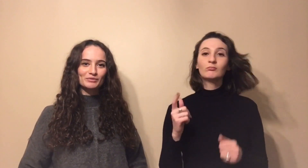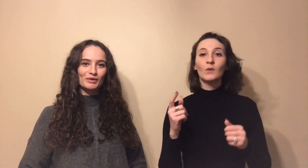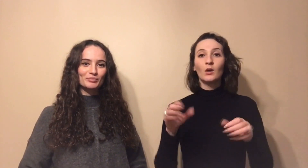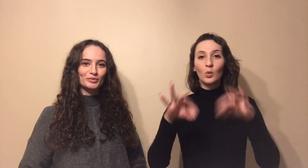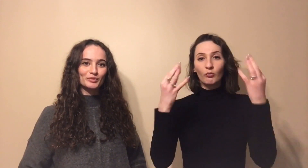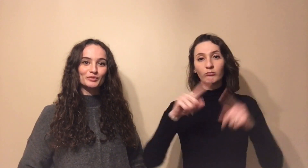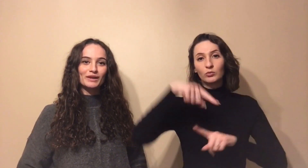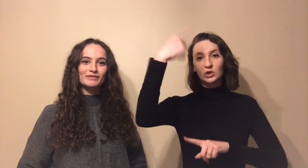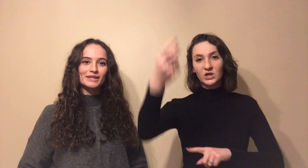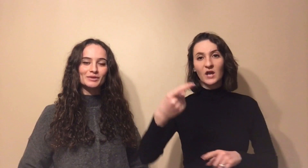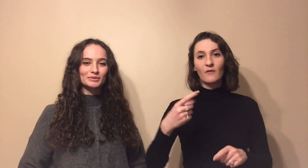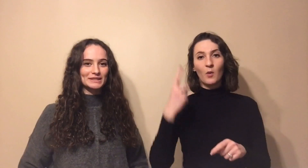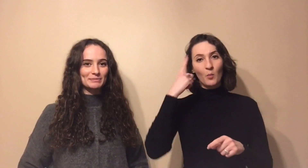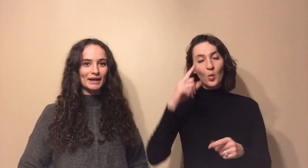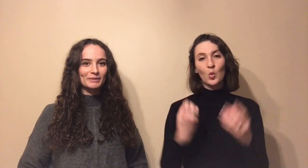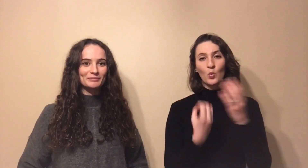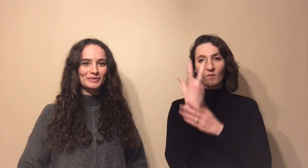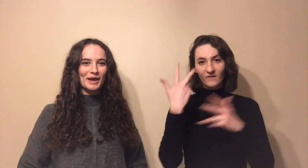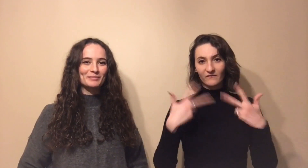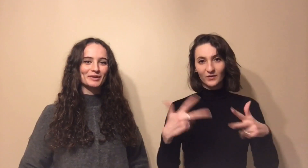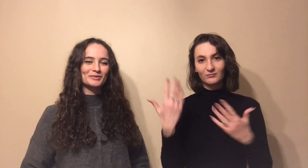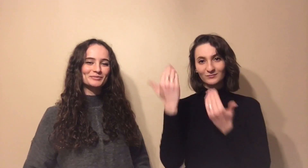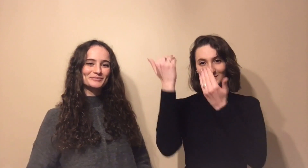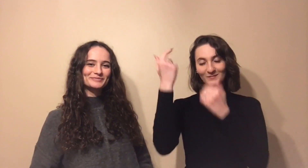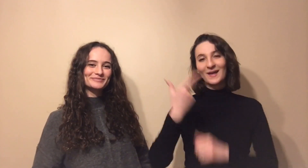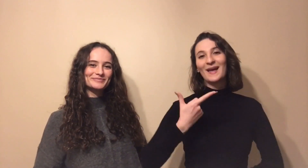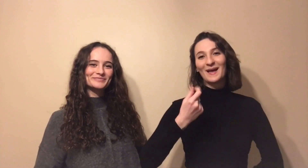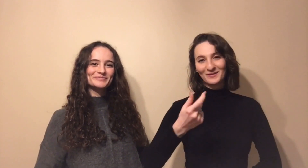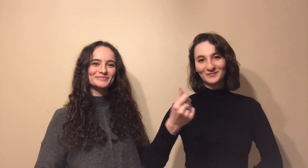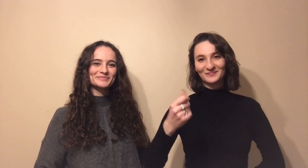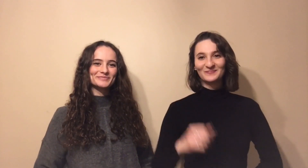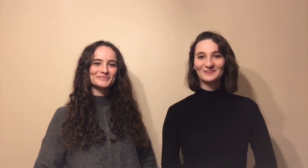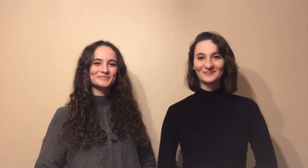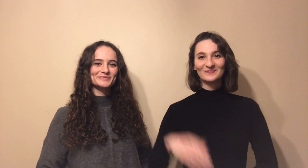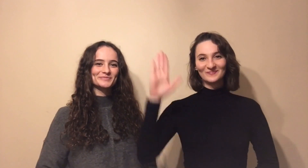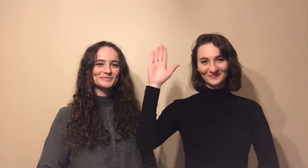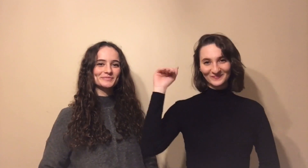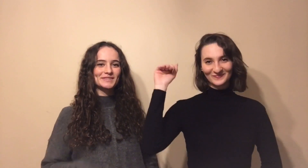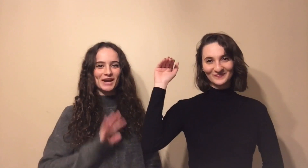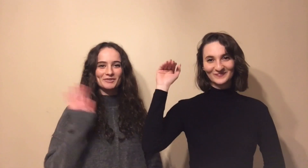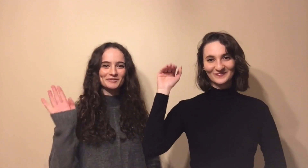pour une nouvelle vidéo, on espère. À bientôt. Ciao!